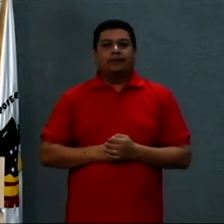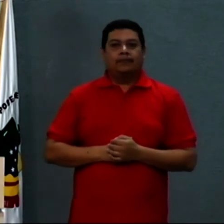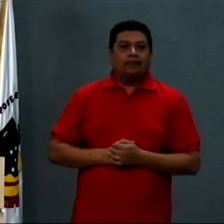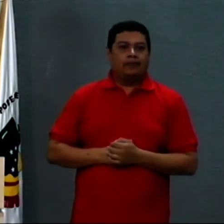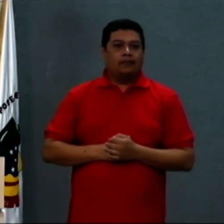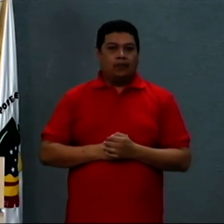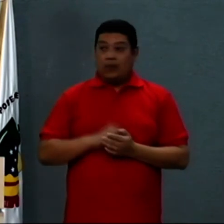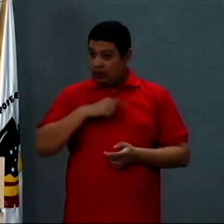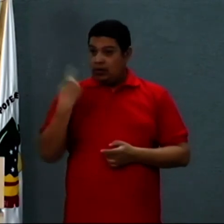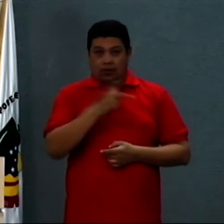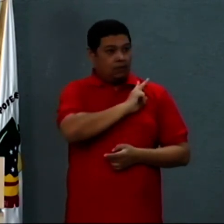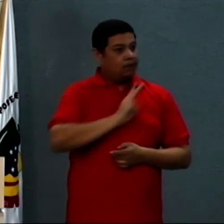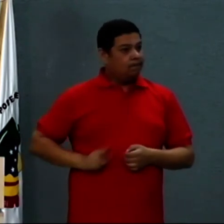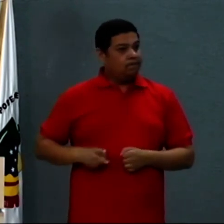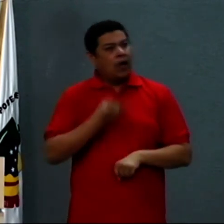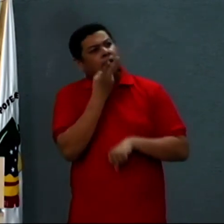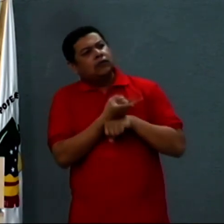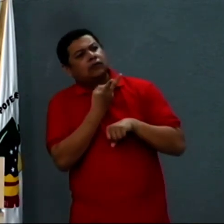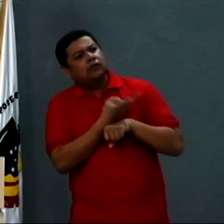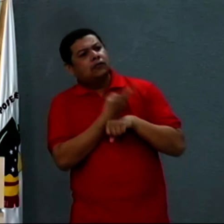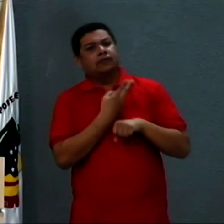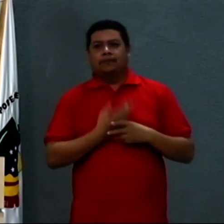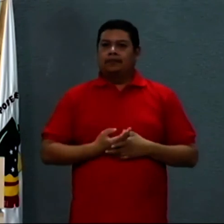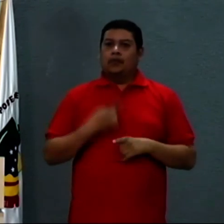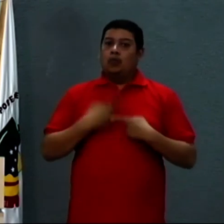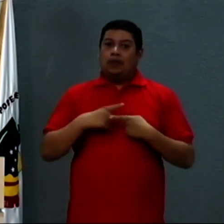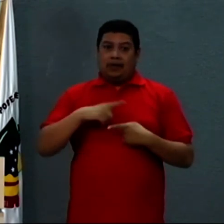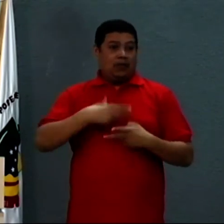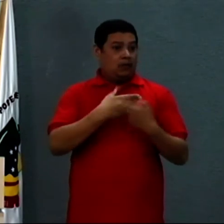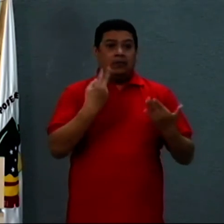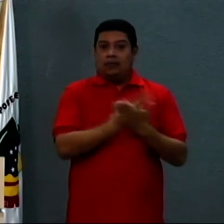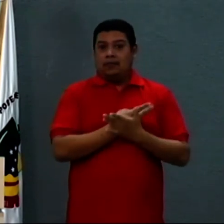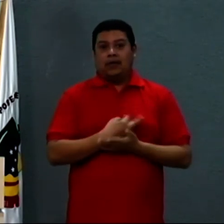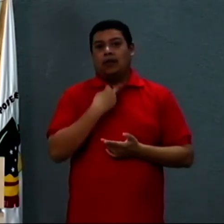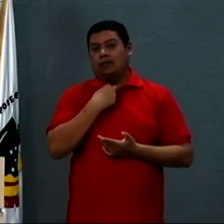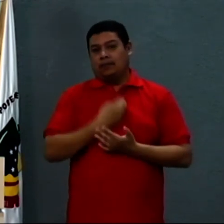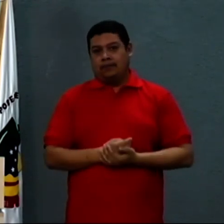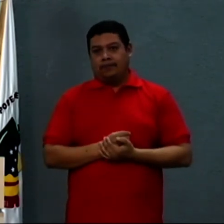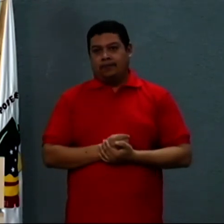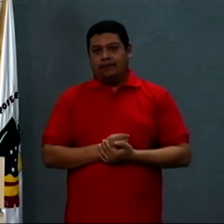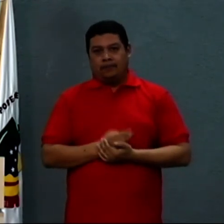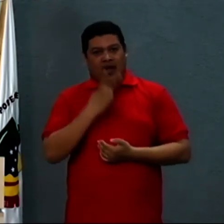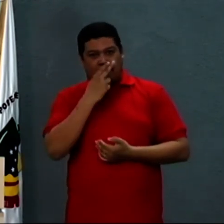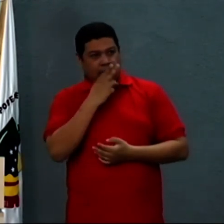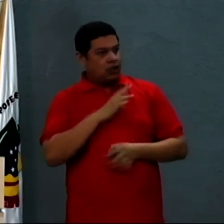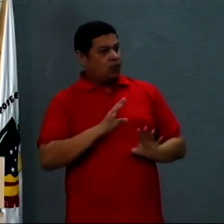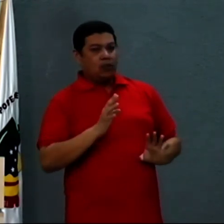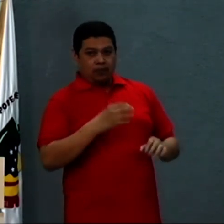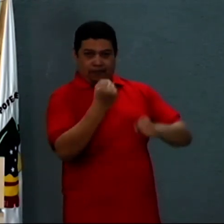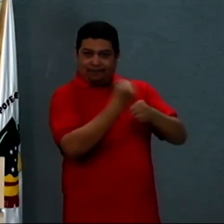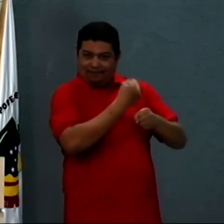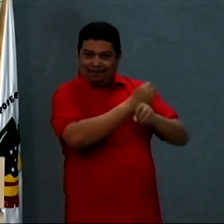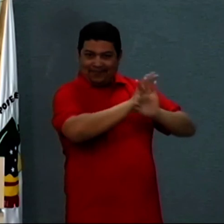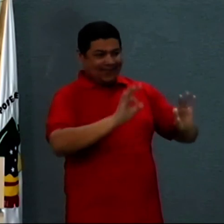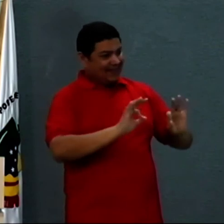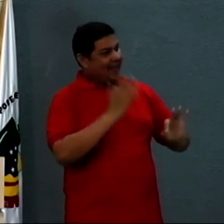Então, cabe a nós fiscalizar, acompanhar, porque esse é o dinheiro que está indo para o ralo, literalmente. Então, as obras, aparentemente, estão ficando muito bonitas, porém, tem que ser